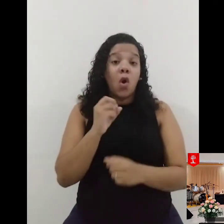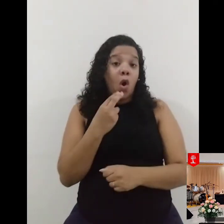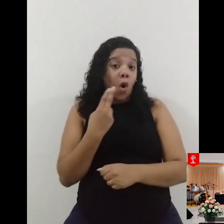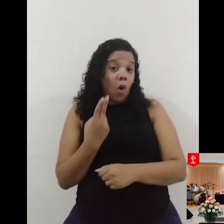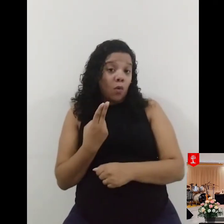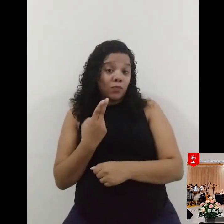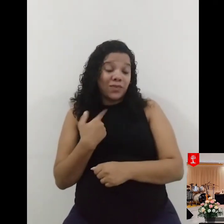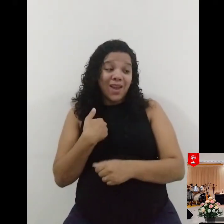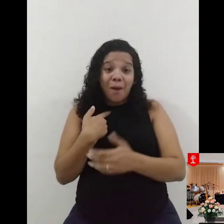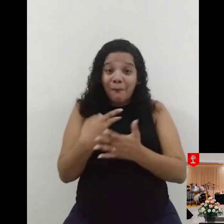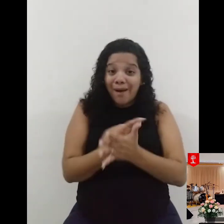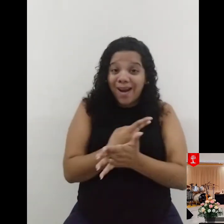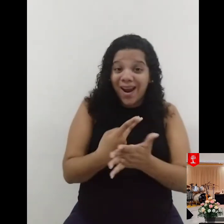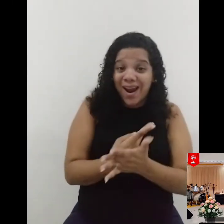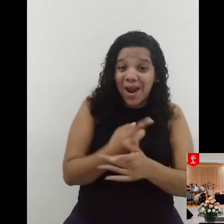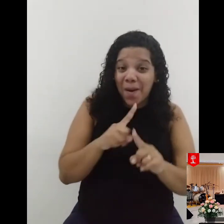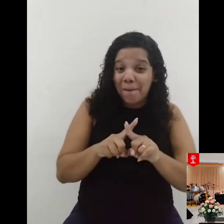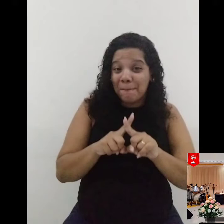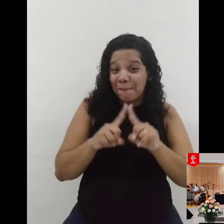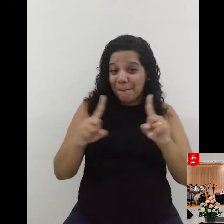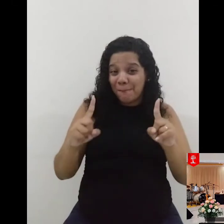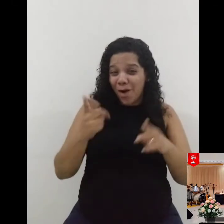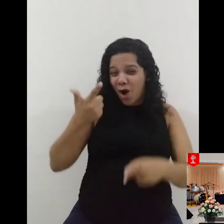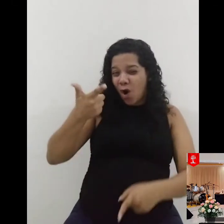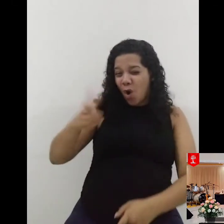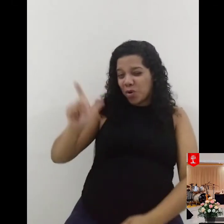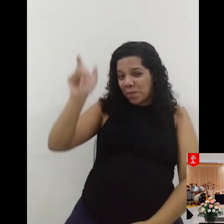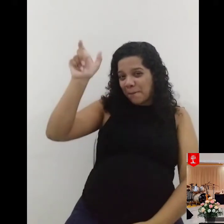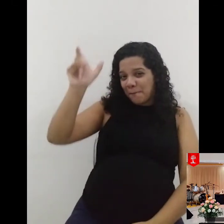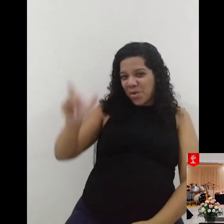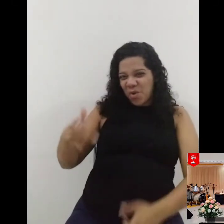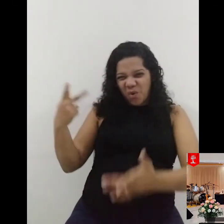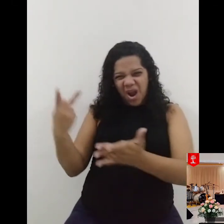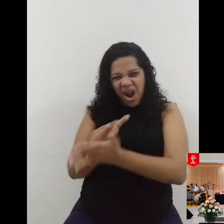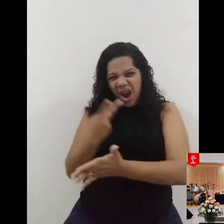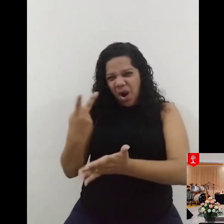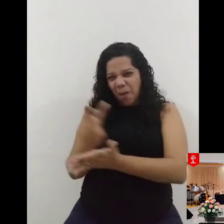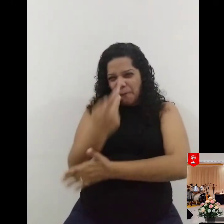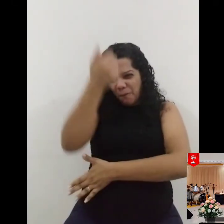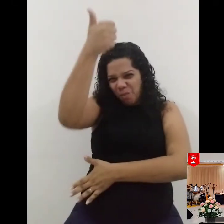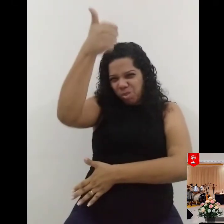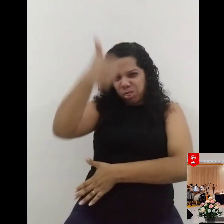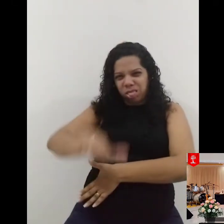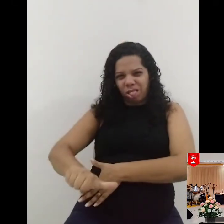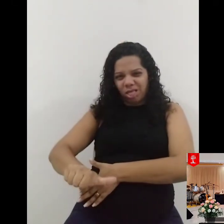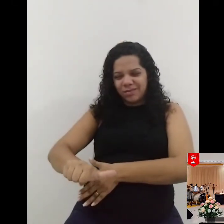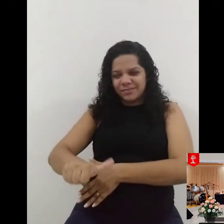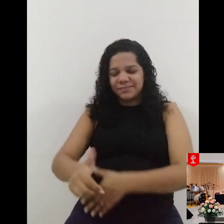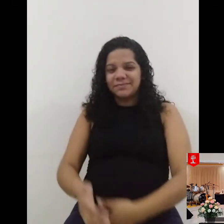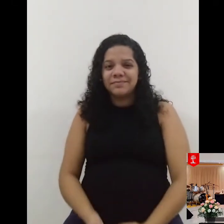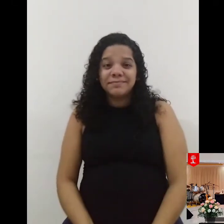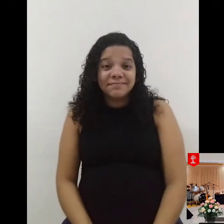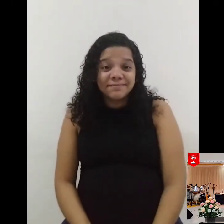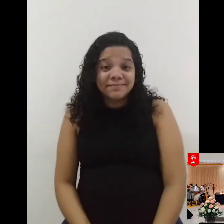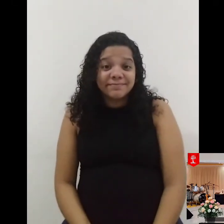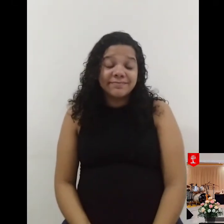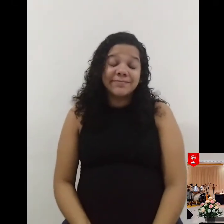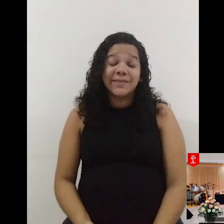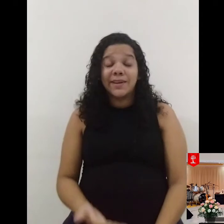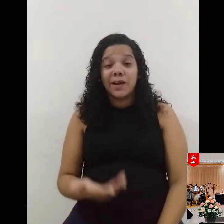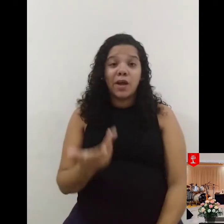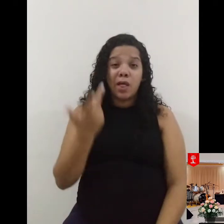autojustificação. E normalmente o parâmetro para isso são as pessoas que supostamente